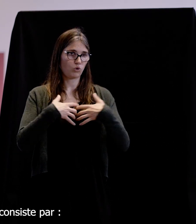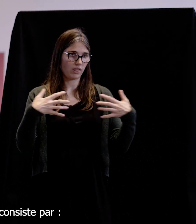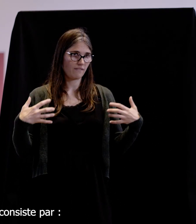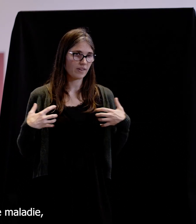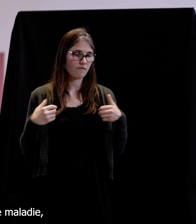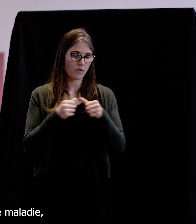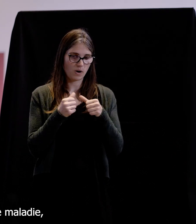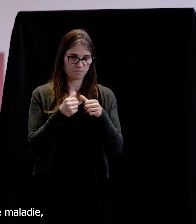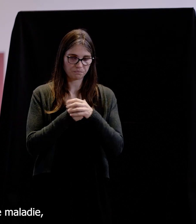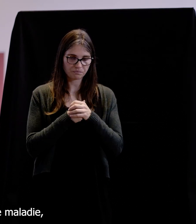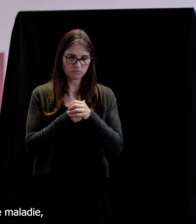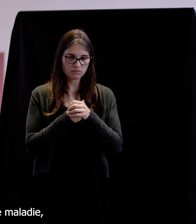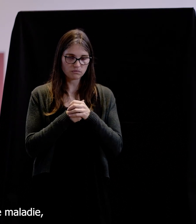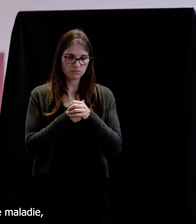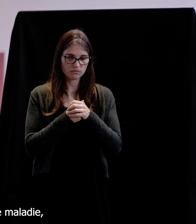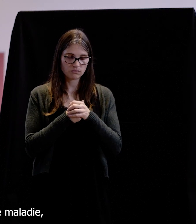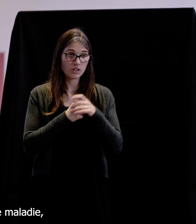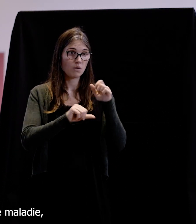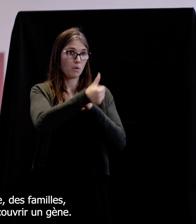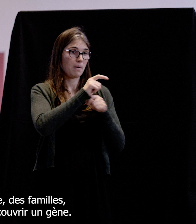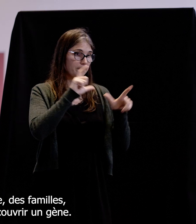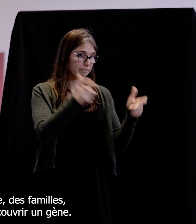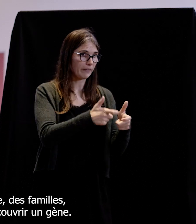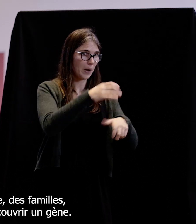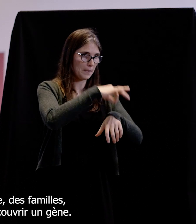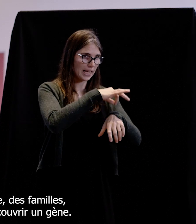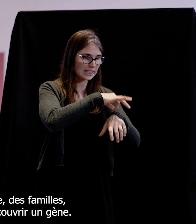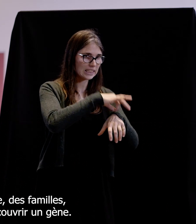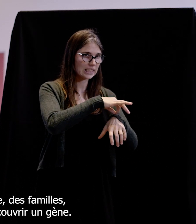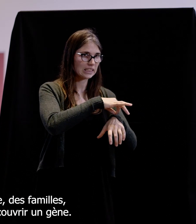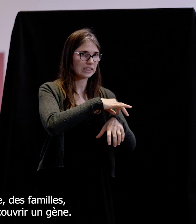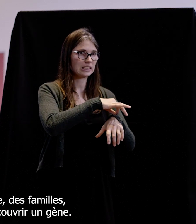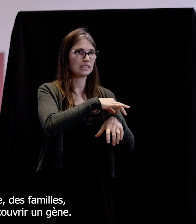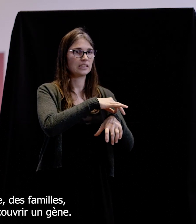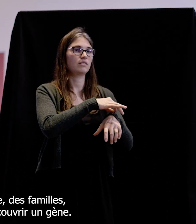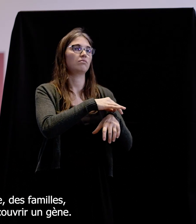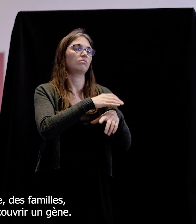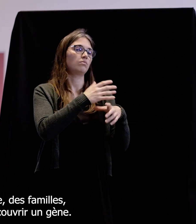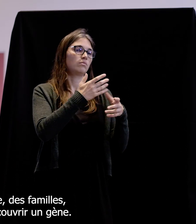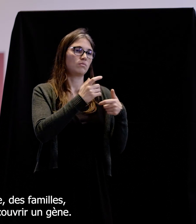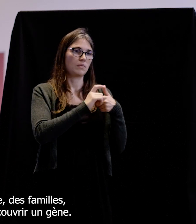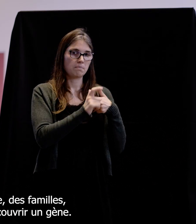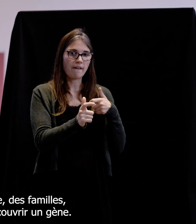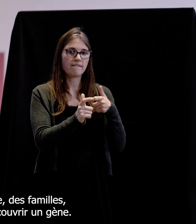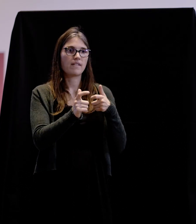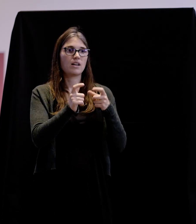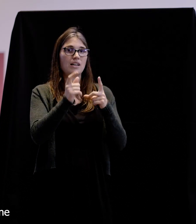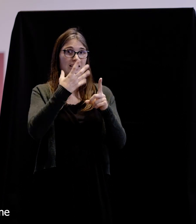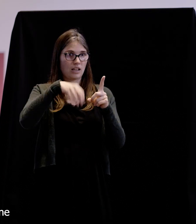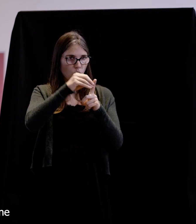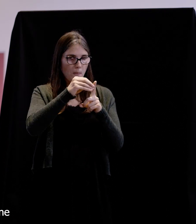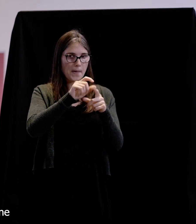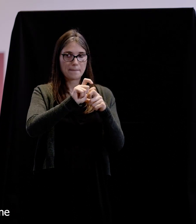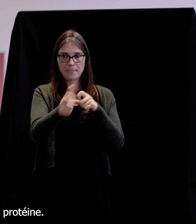par identifier une maladie, donc un syndrome, des familles éventuellement, découvrir un gène.